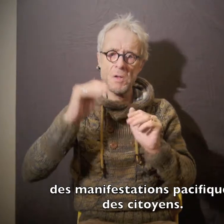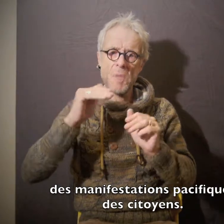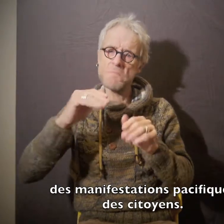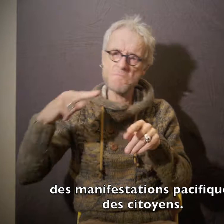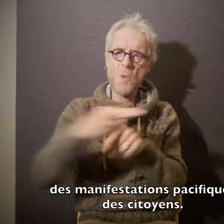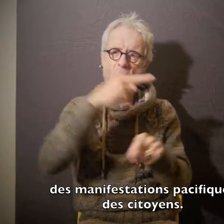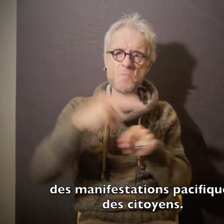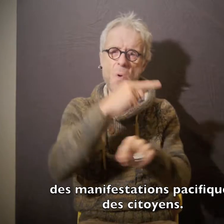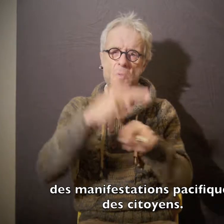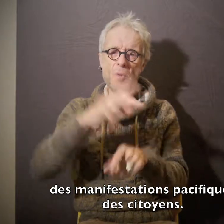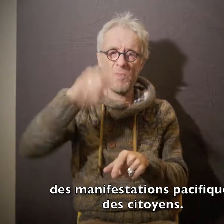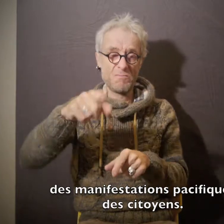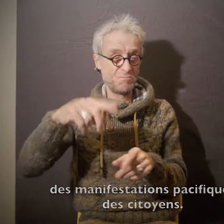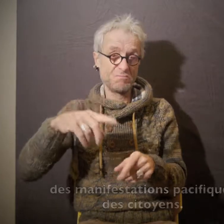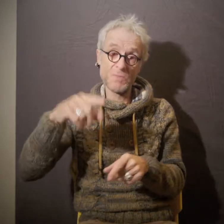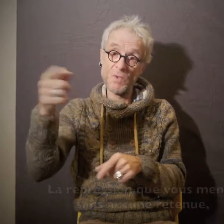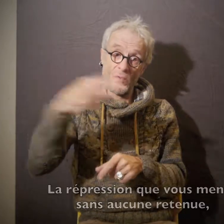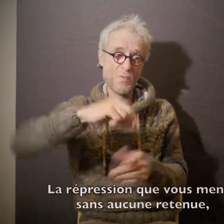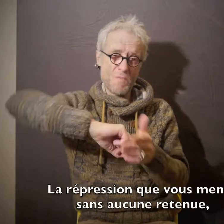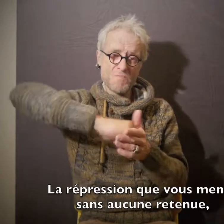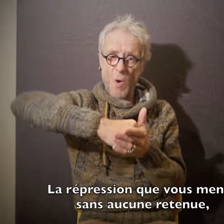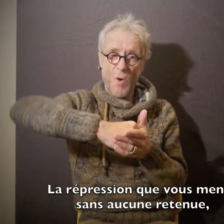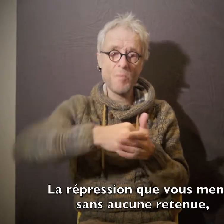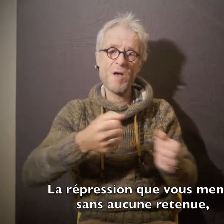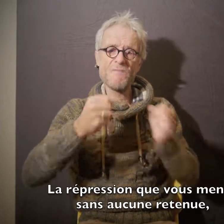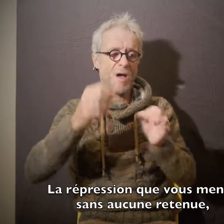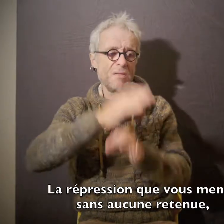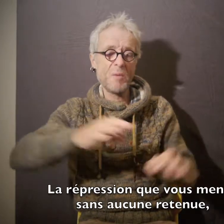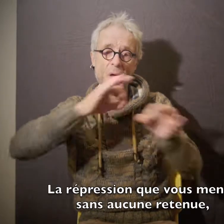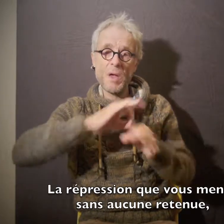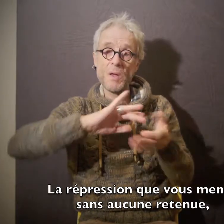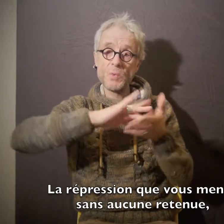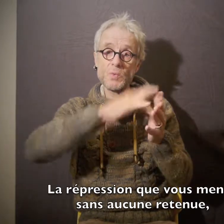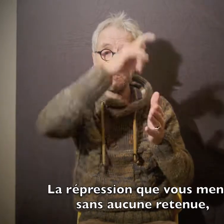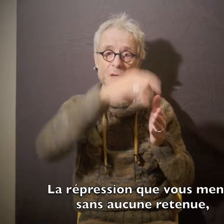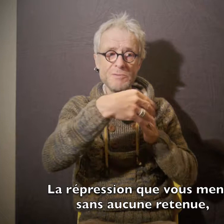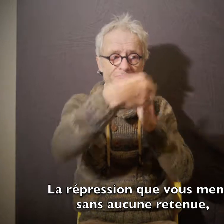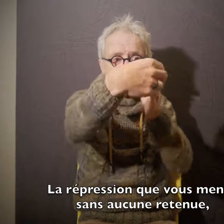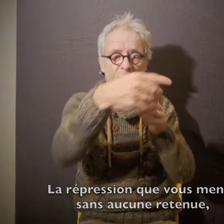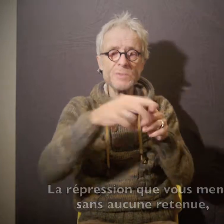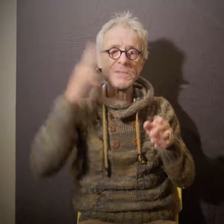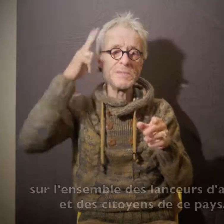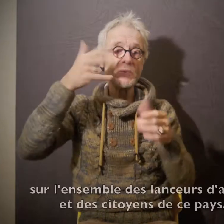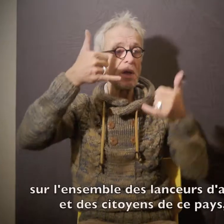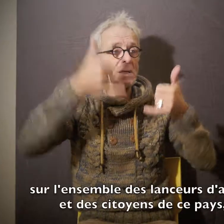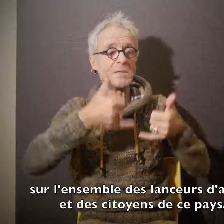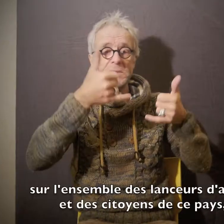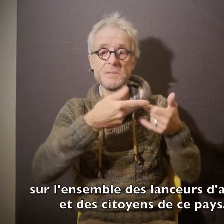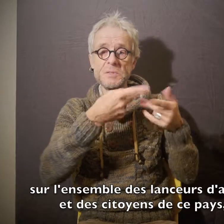La répression que vous menez sans aucune retenue sur l'ensemble des lanceurs d'alerte et des citoyens de ce